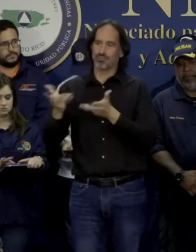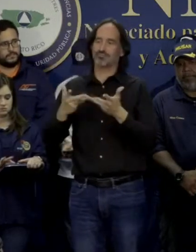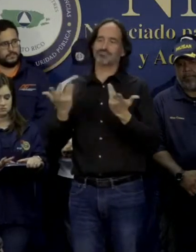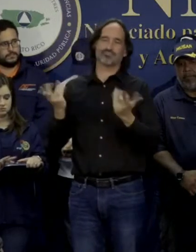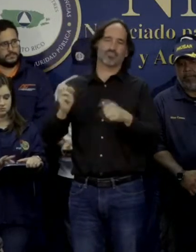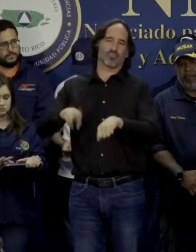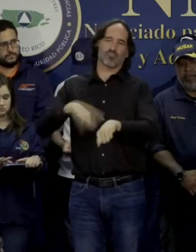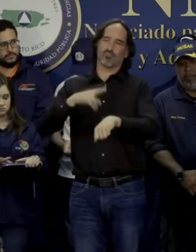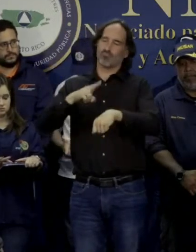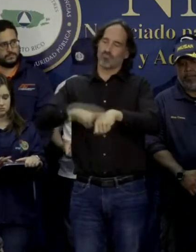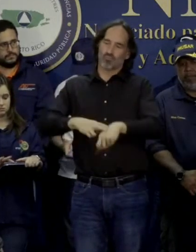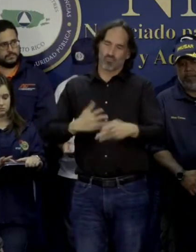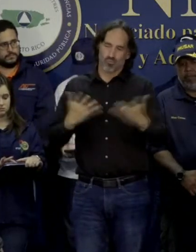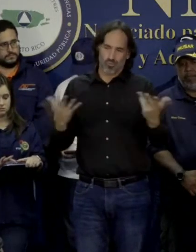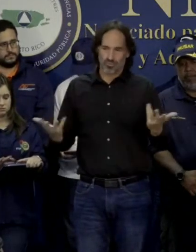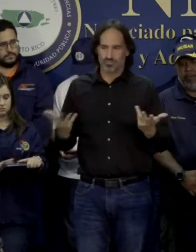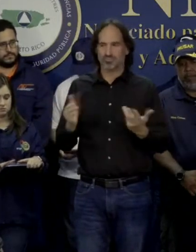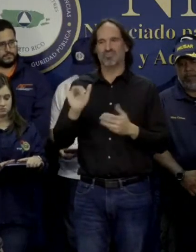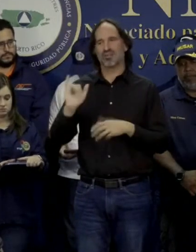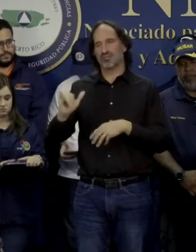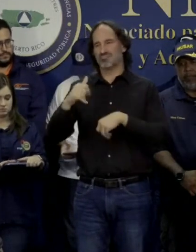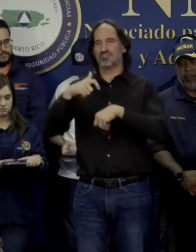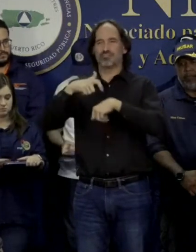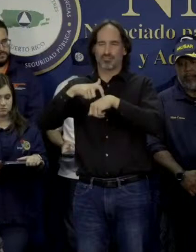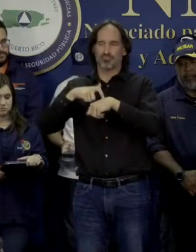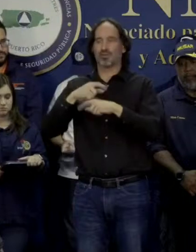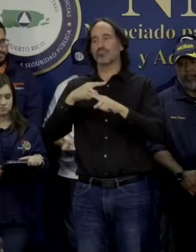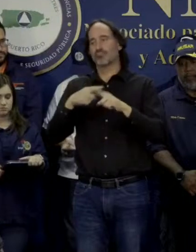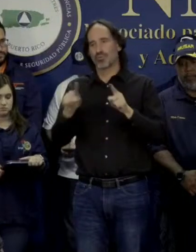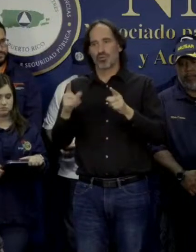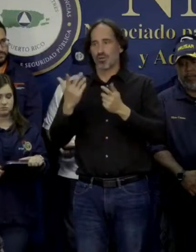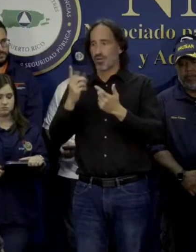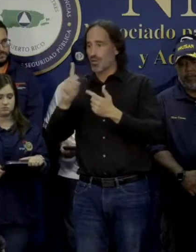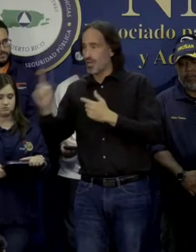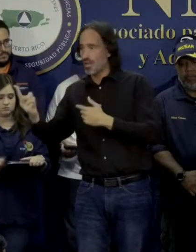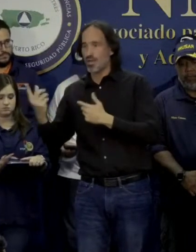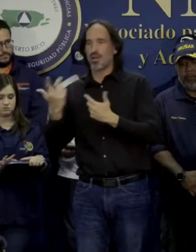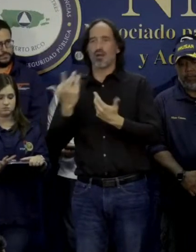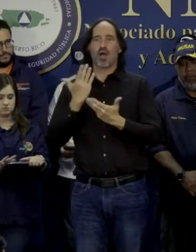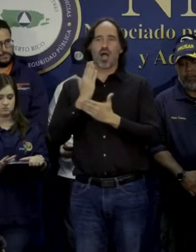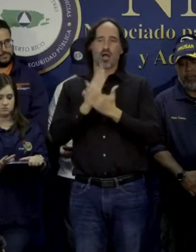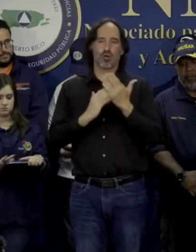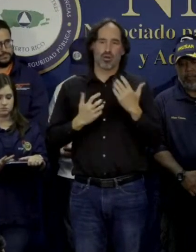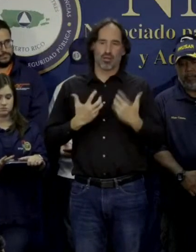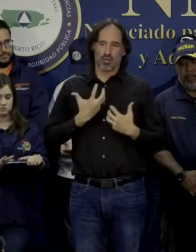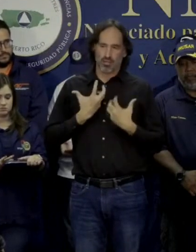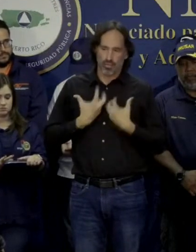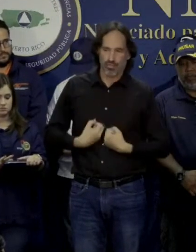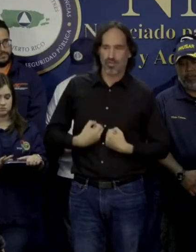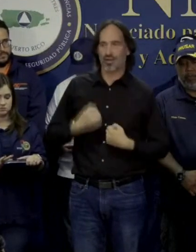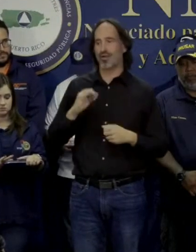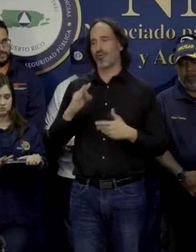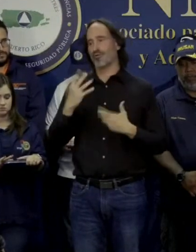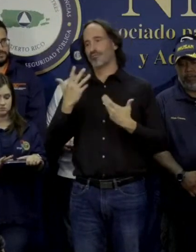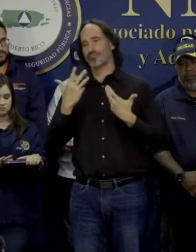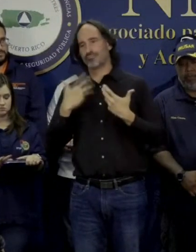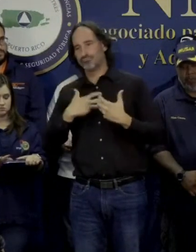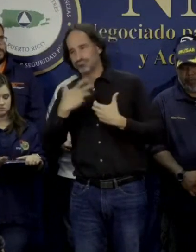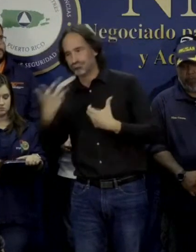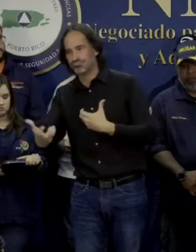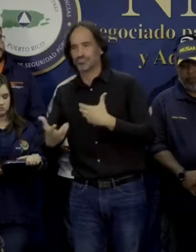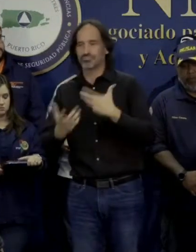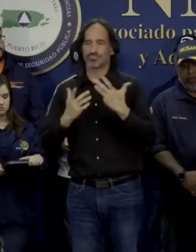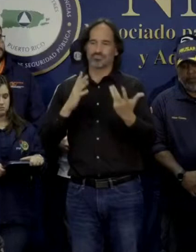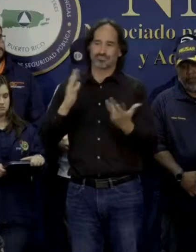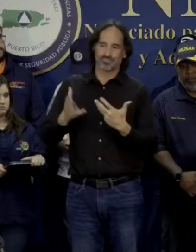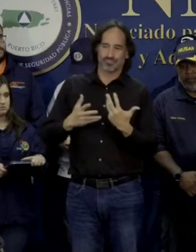momento dado, pues hay esta situación de falta de combustible, él lo expresa, pero el alcalde yo sé que sabe que aquí él puede llamar